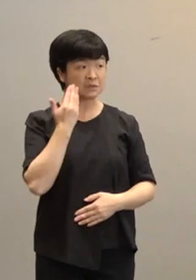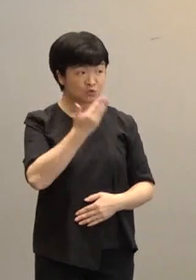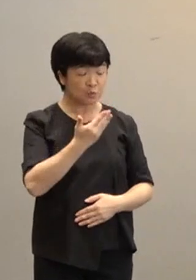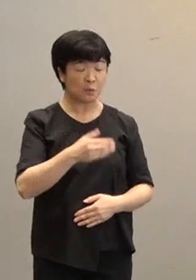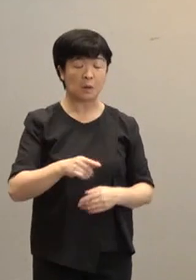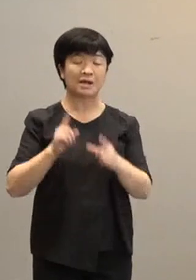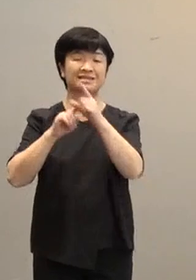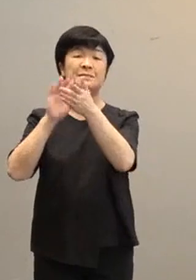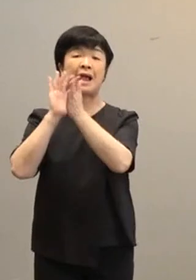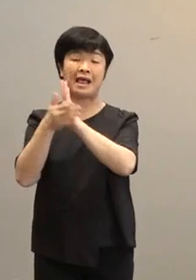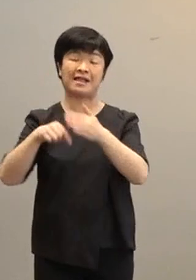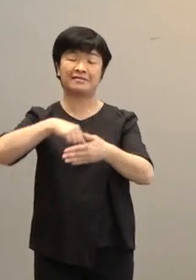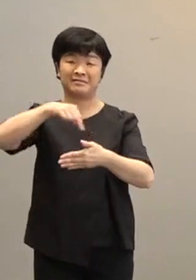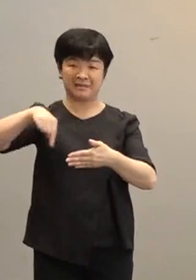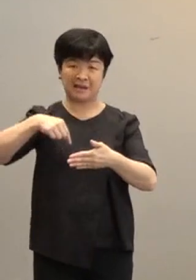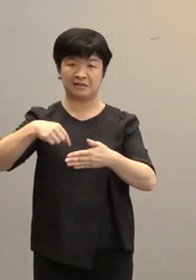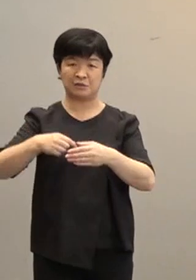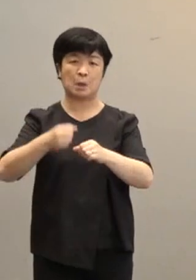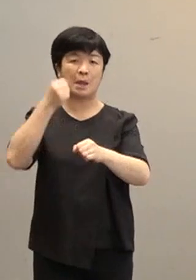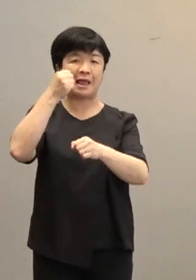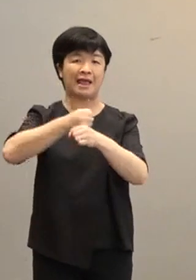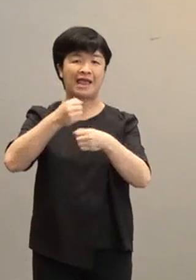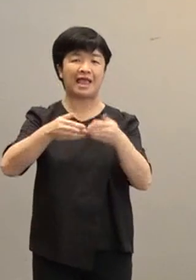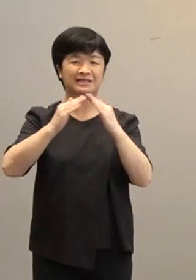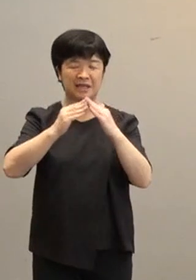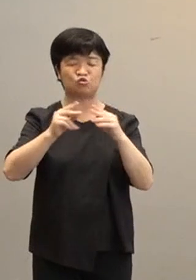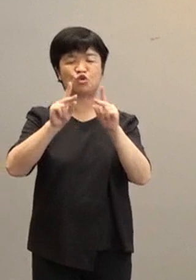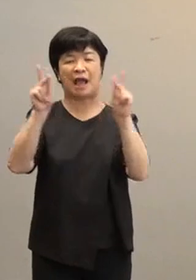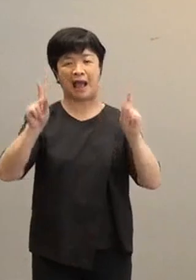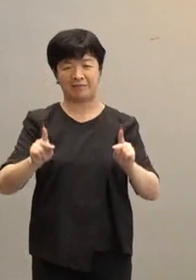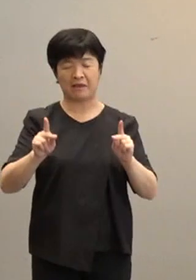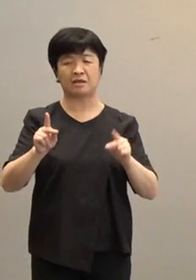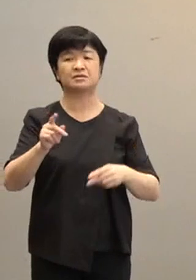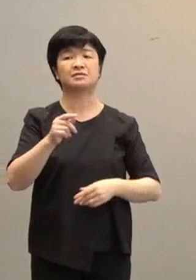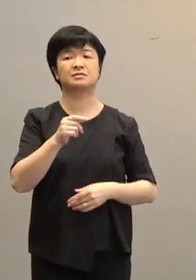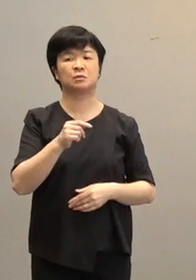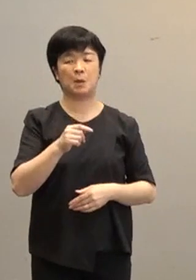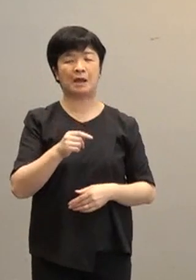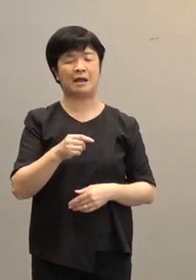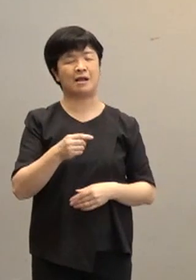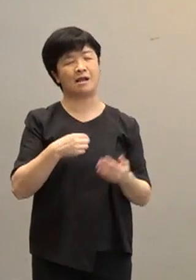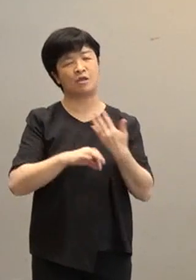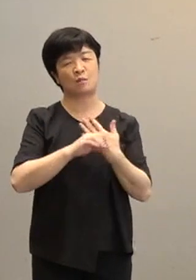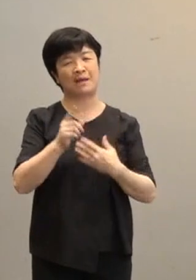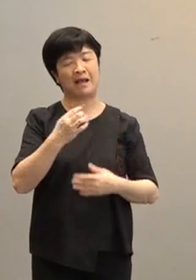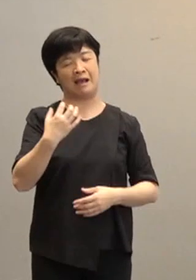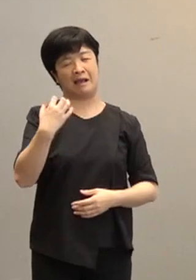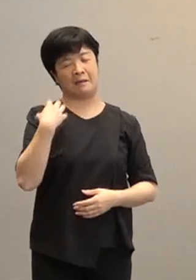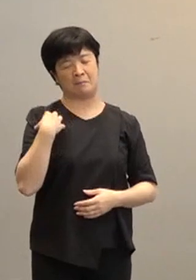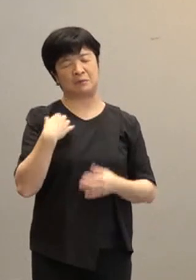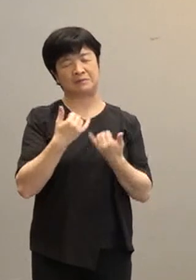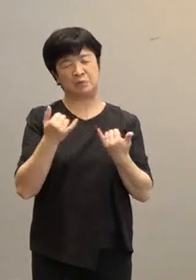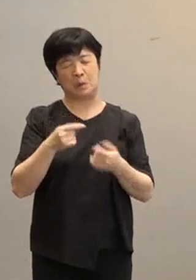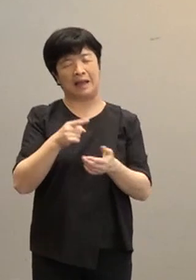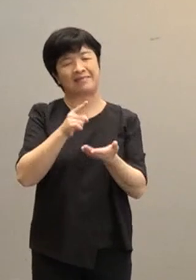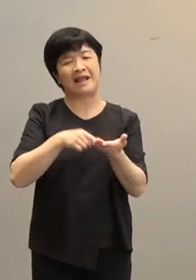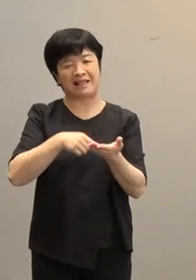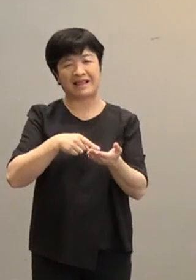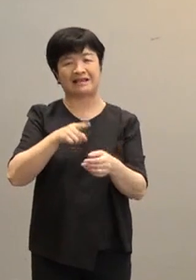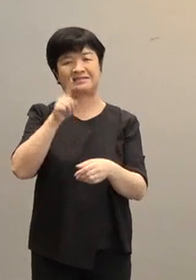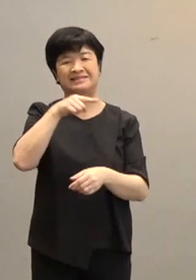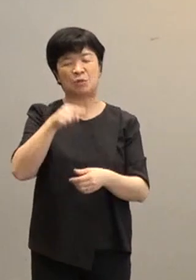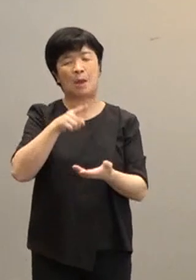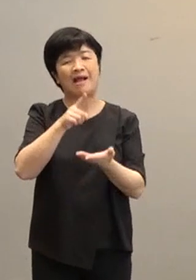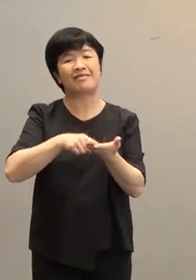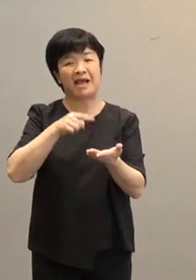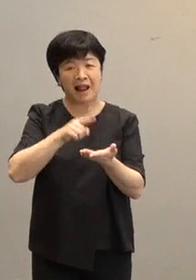とか建設業の何かその課題、担い手が不足しているですとか、何か